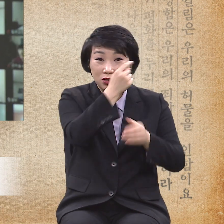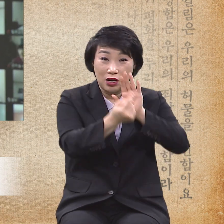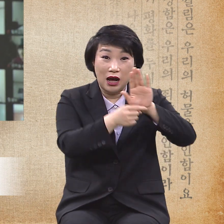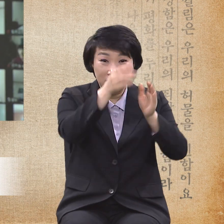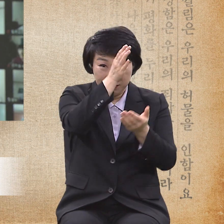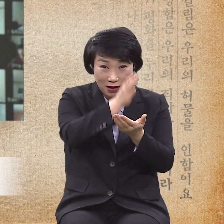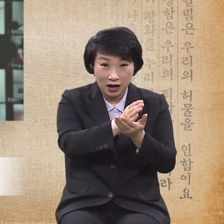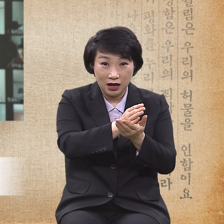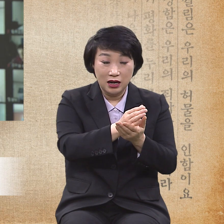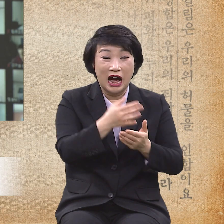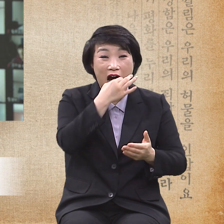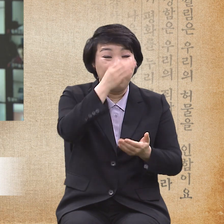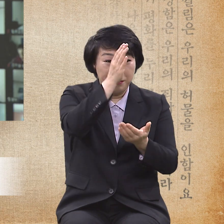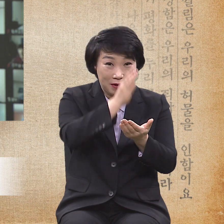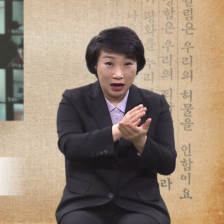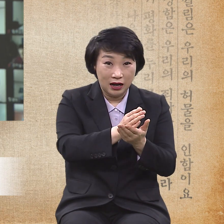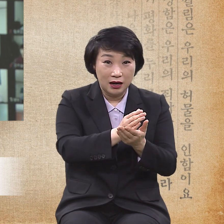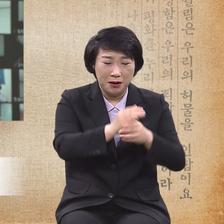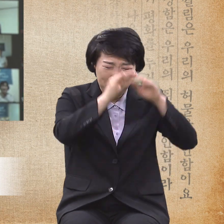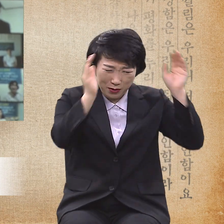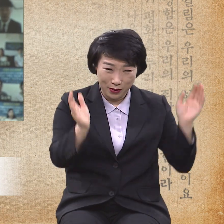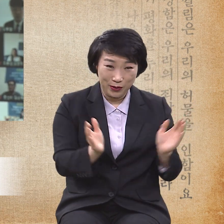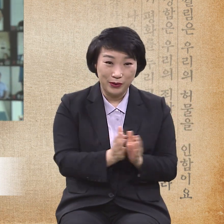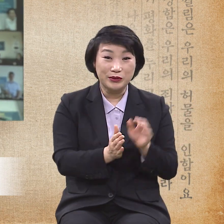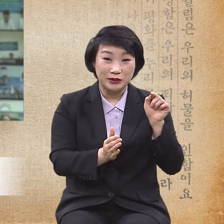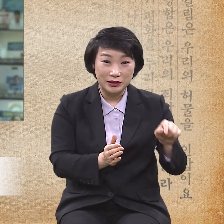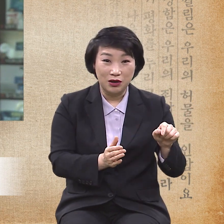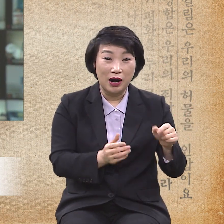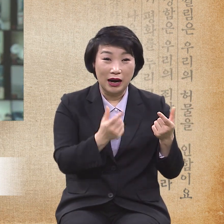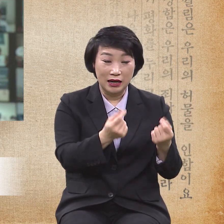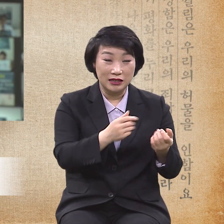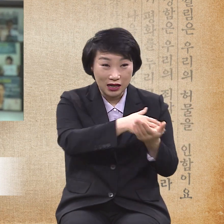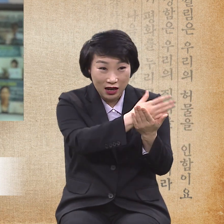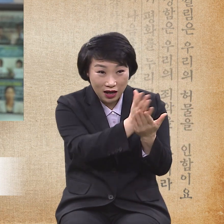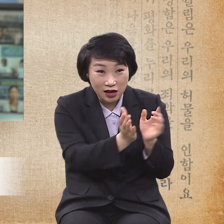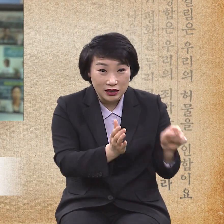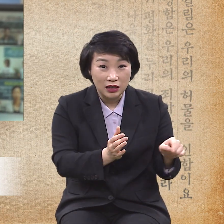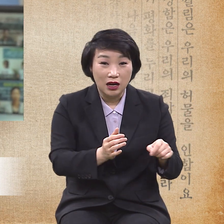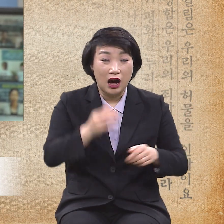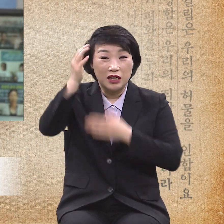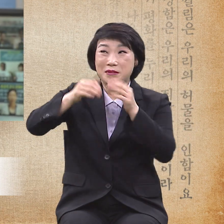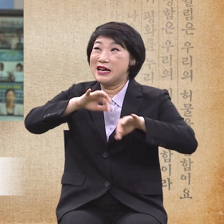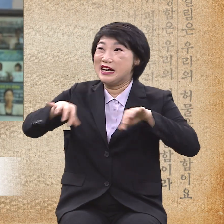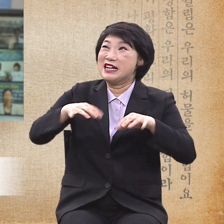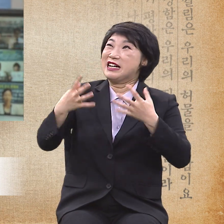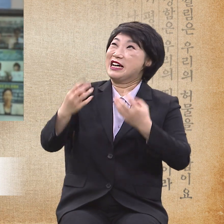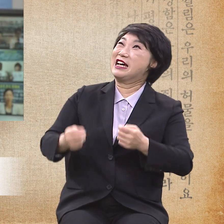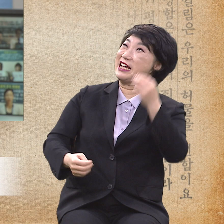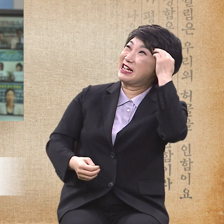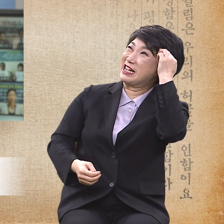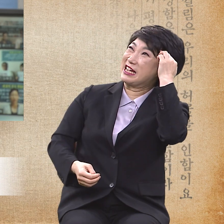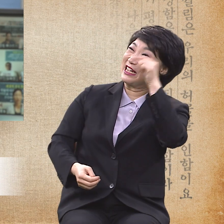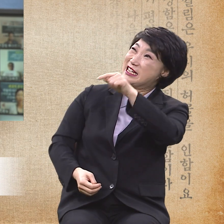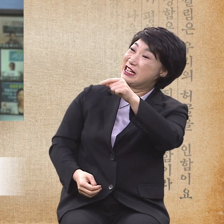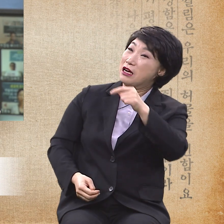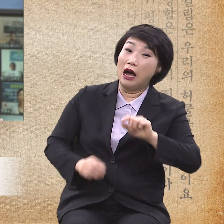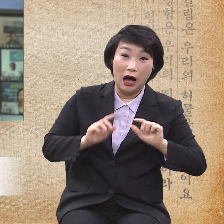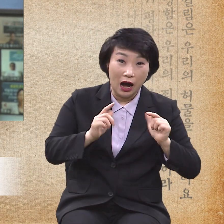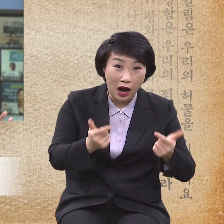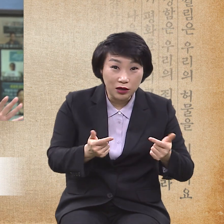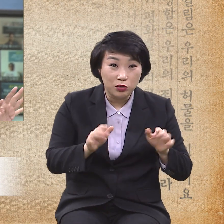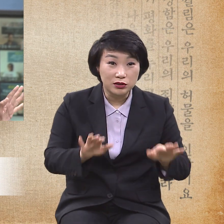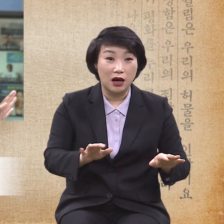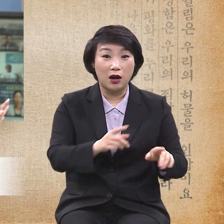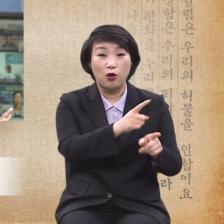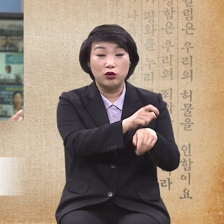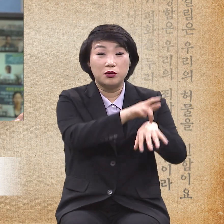증거하지 마라. 욕심 부리지 마라. 다 이런 것들이 간섭이 만내가 아니라 이것은